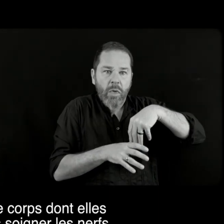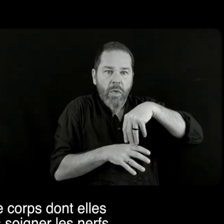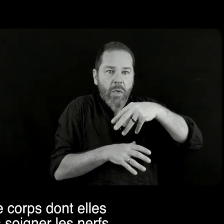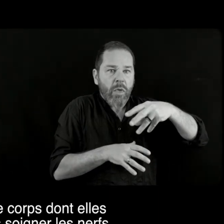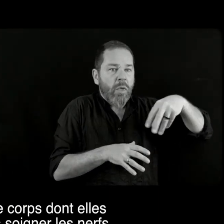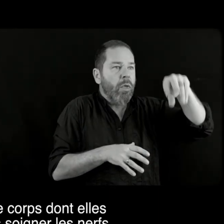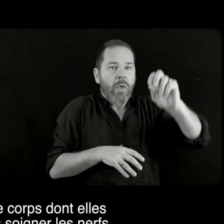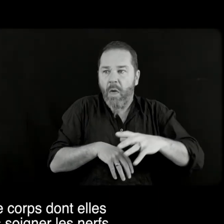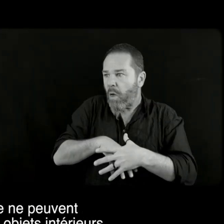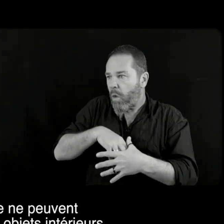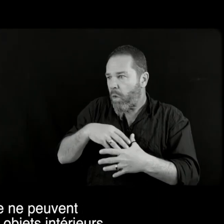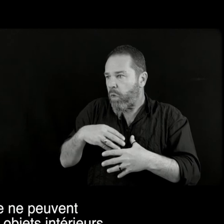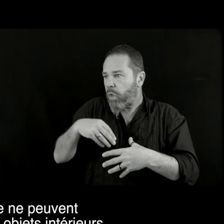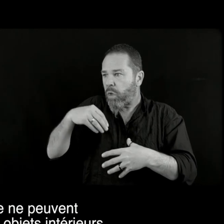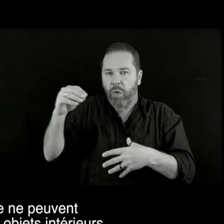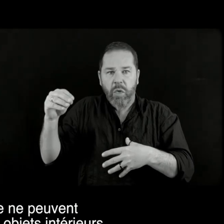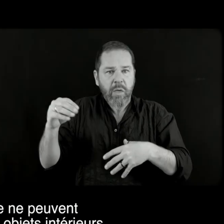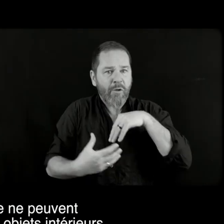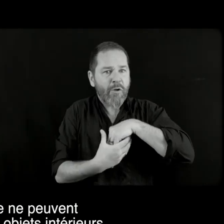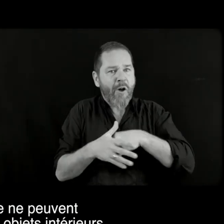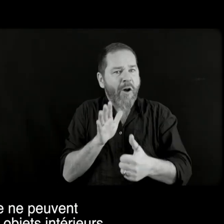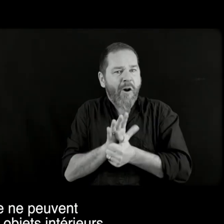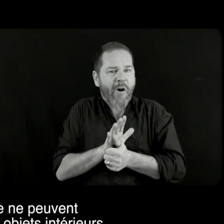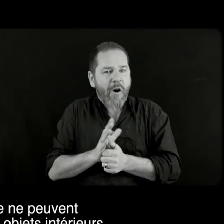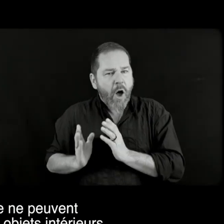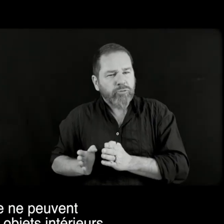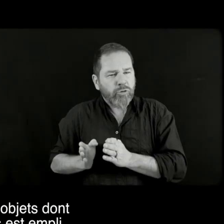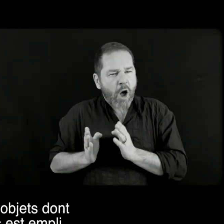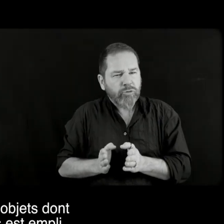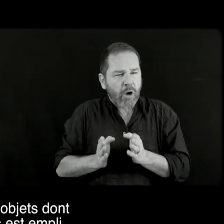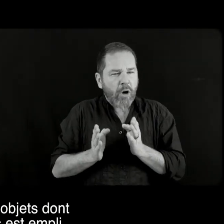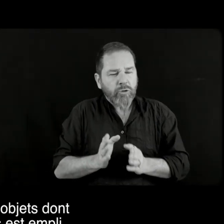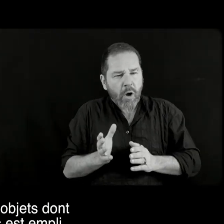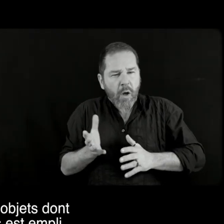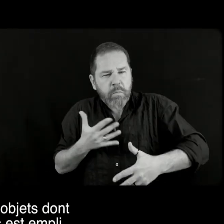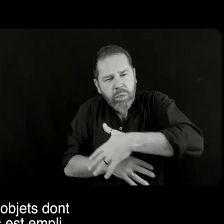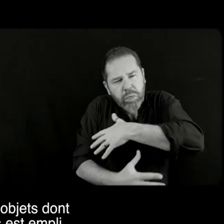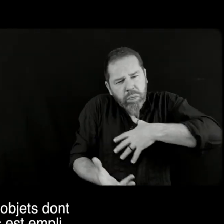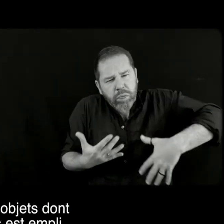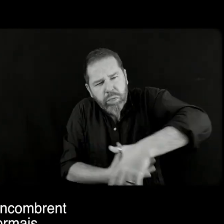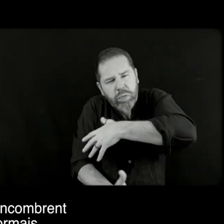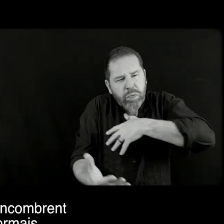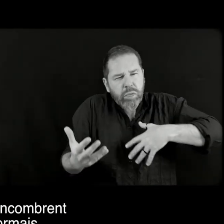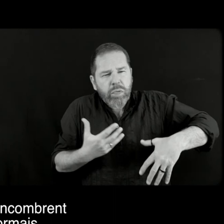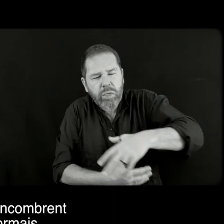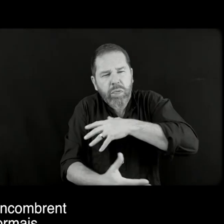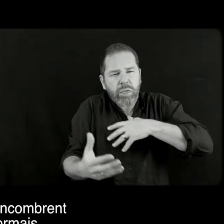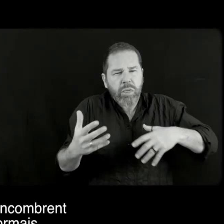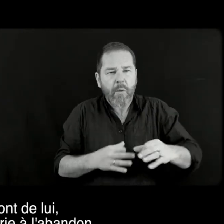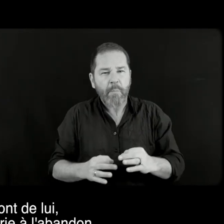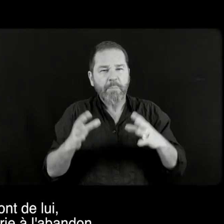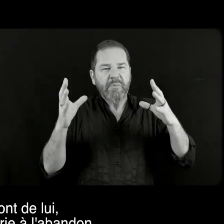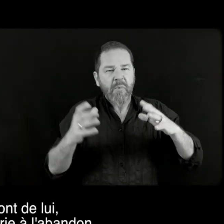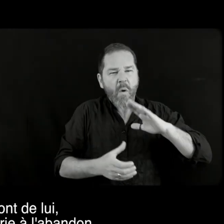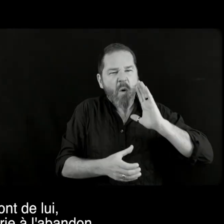les nerfs. Lorsqu'elles ne peuvent plus ranger les objets intérieurs, tous les objets dont ce corps est empli et qui l'encombrent désormais et qui font